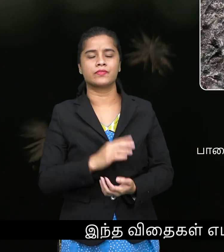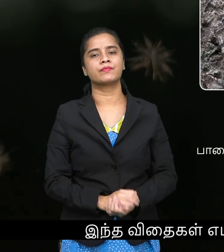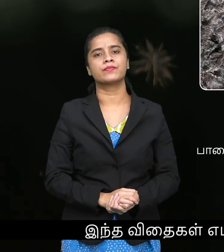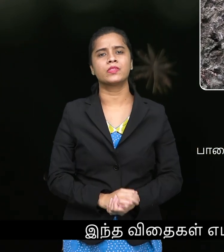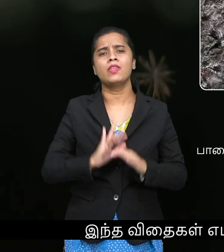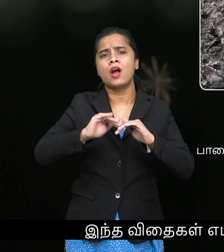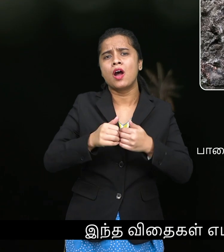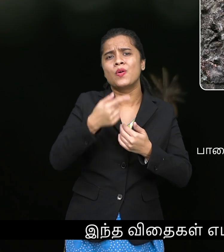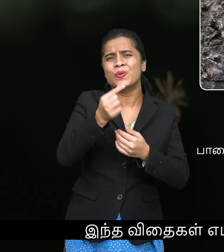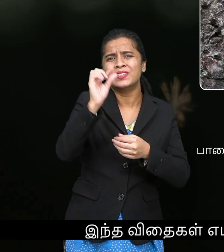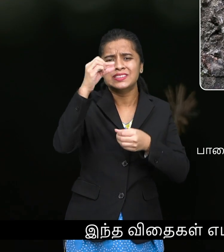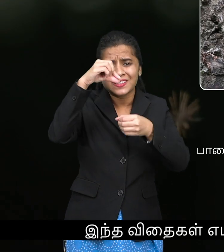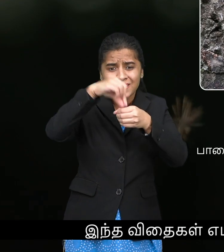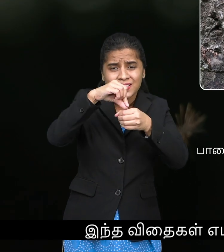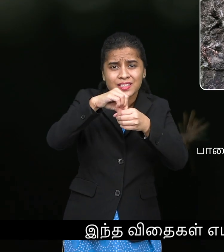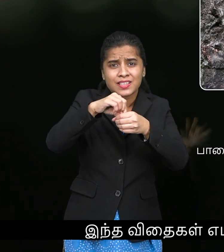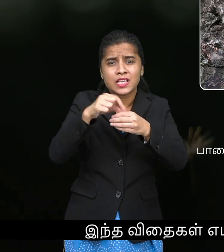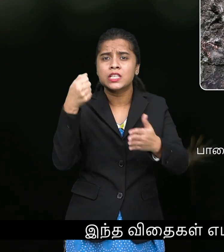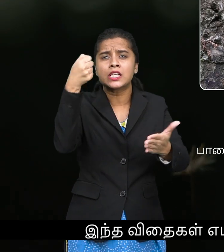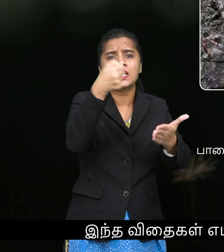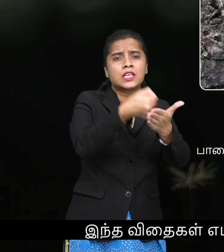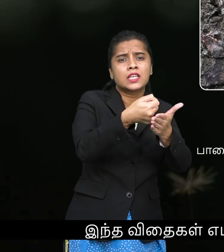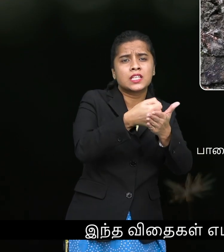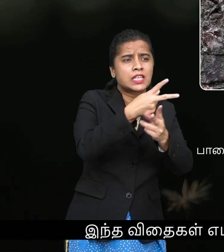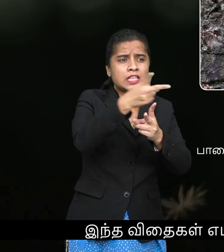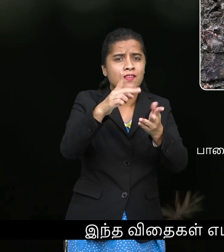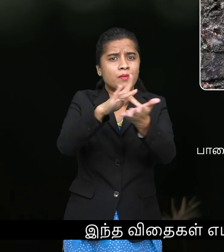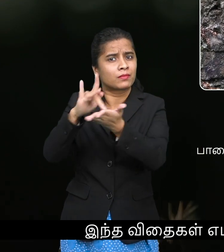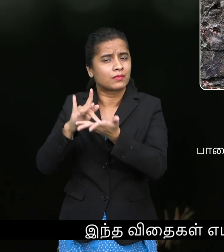இந்த விதைகள் எப்படி அங்கு செல்கின்றன?